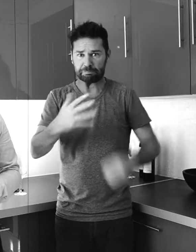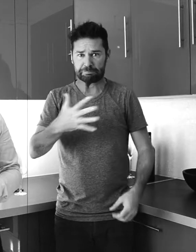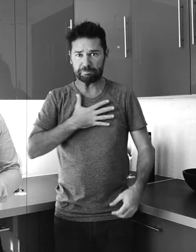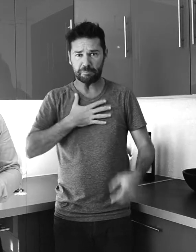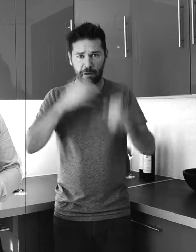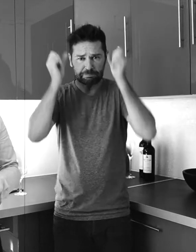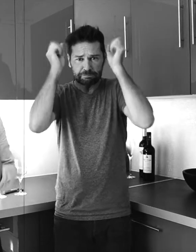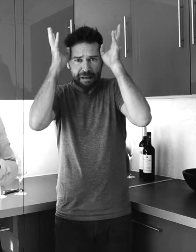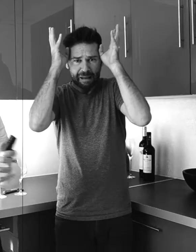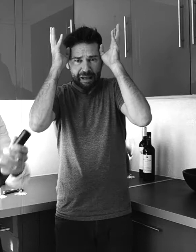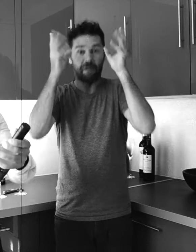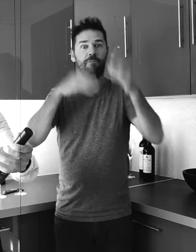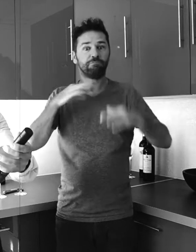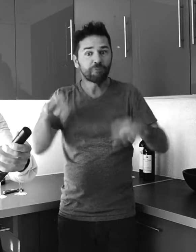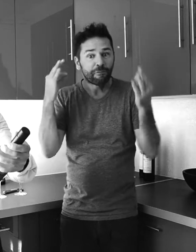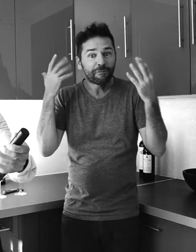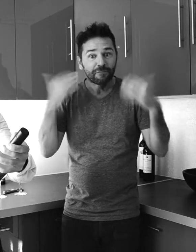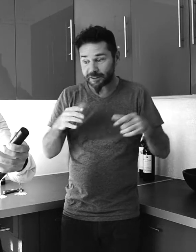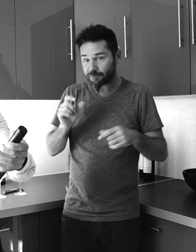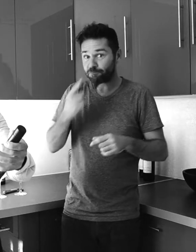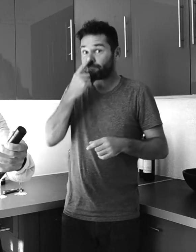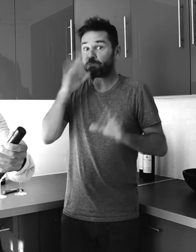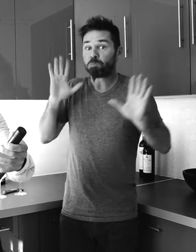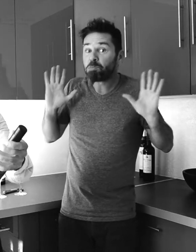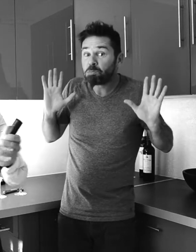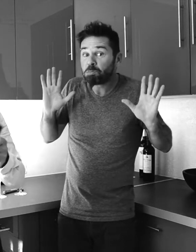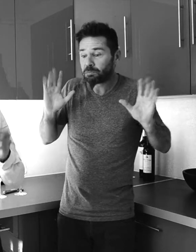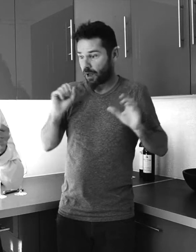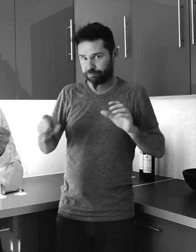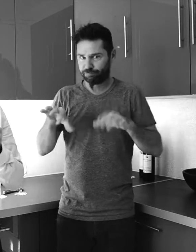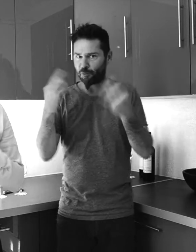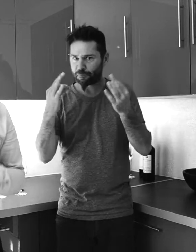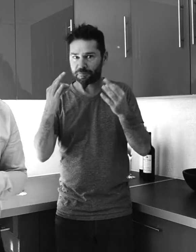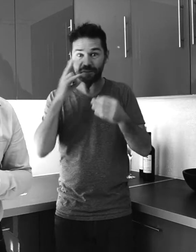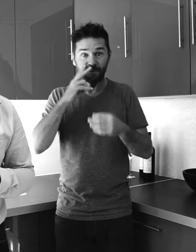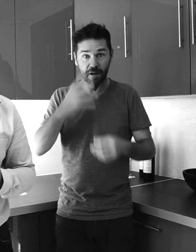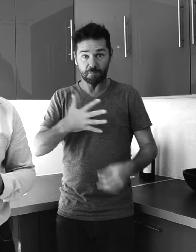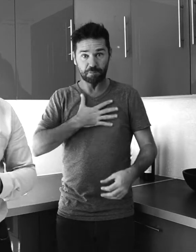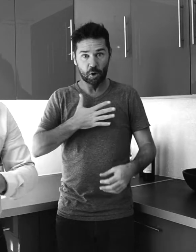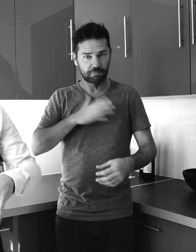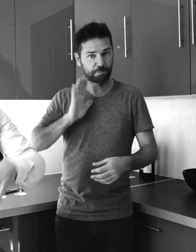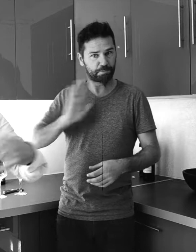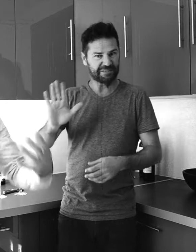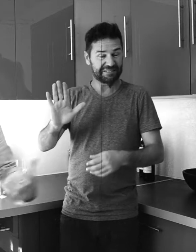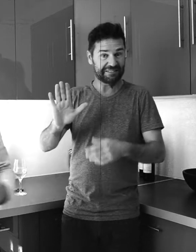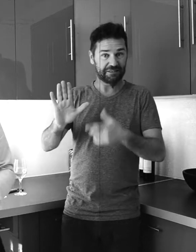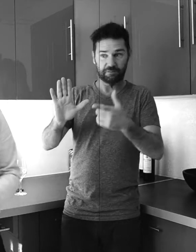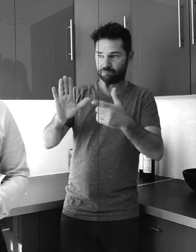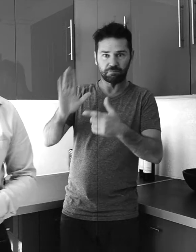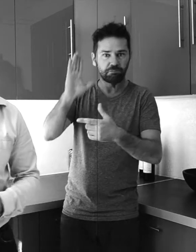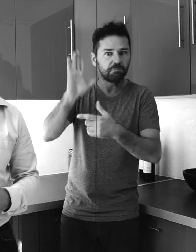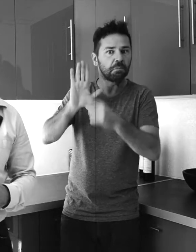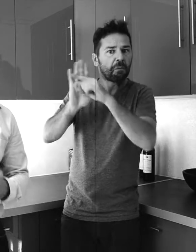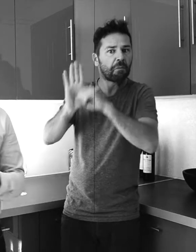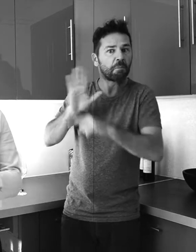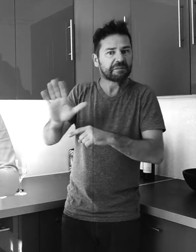Donc, on en a trouvé, a priori, en tout cas ce qui concerne la réputation et la spécificité